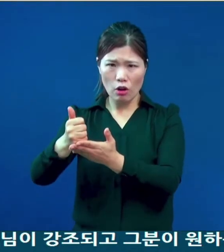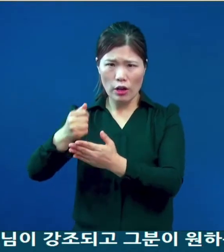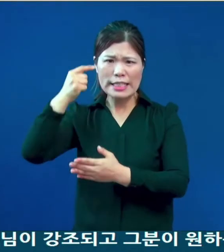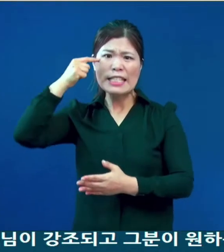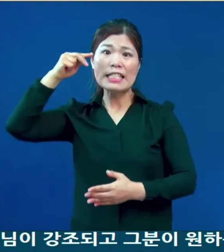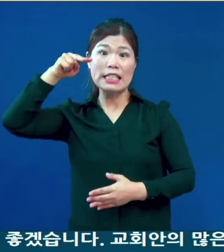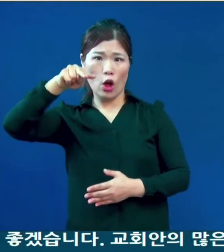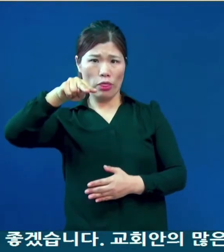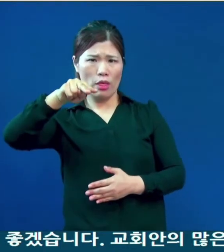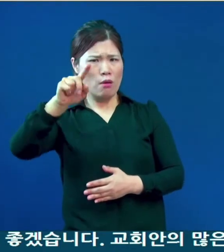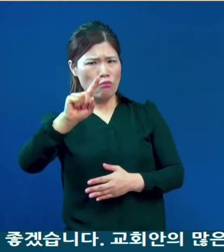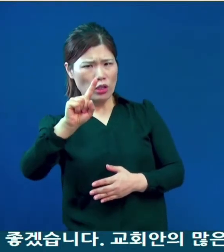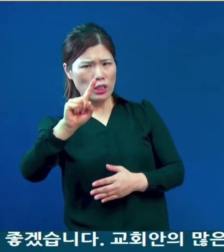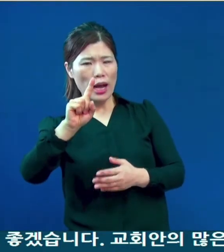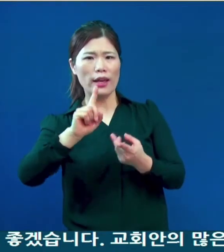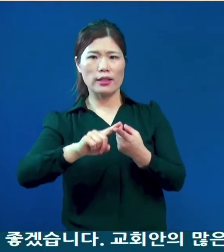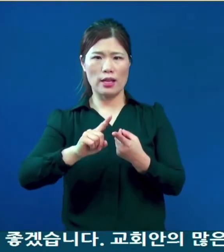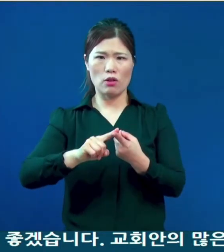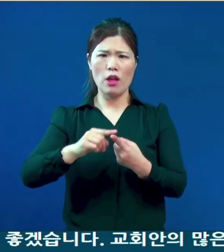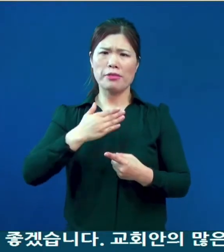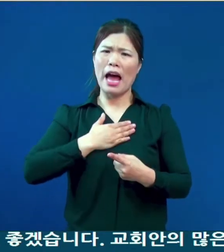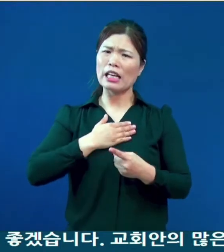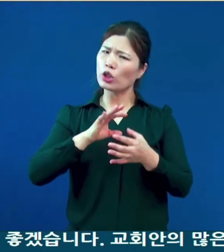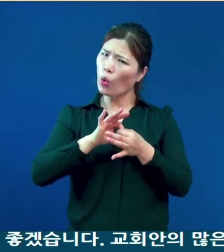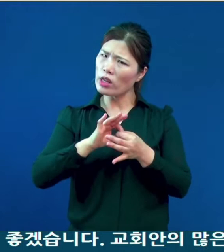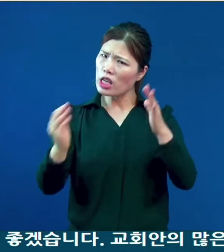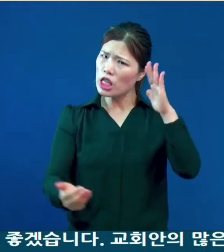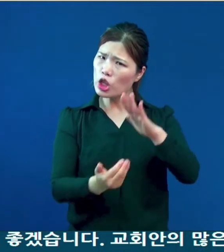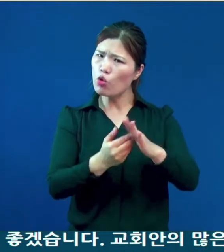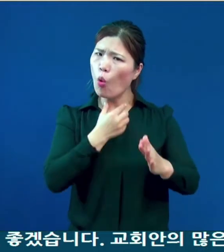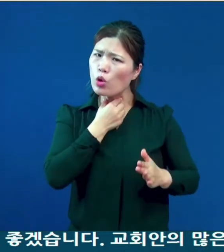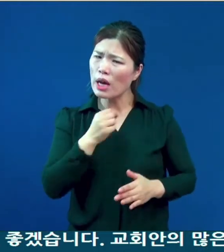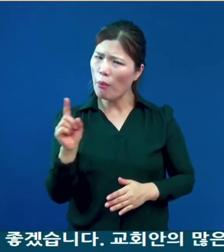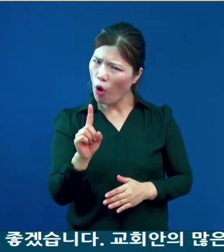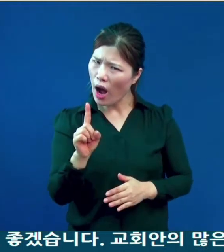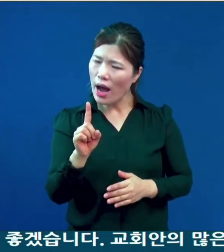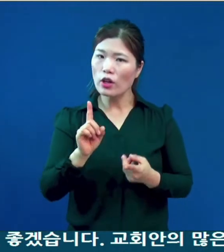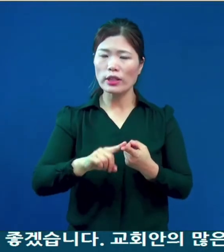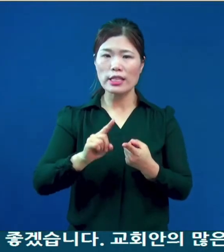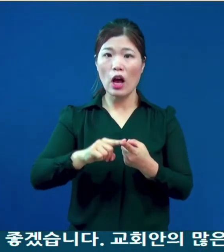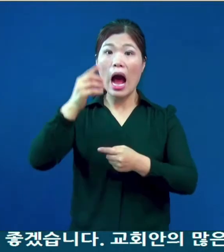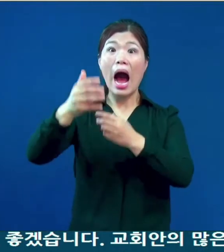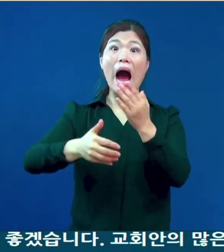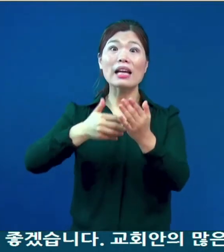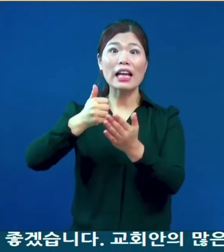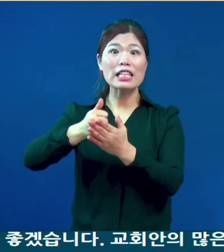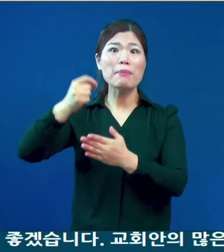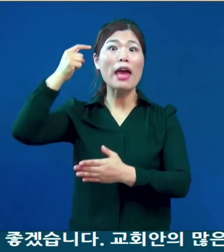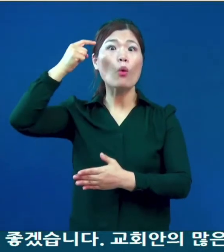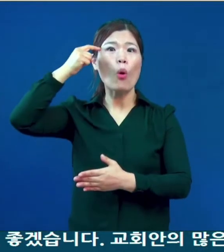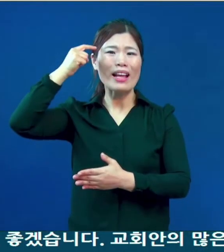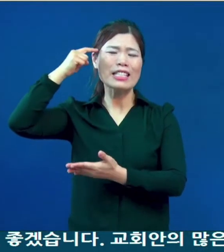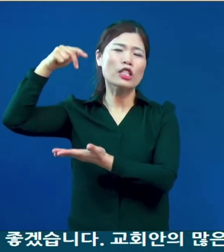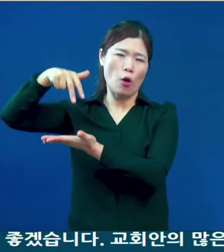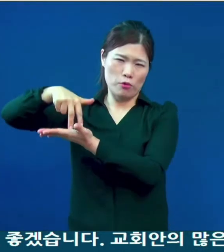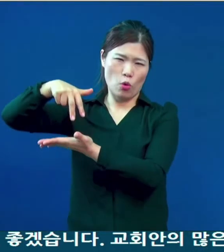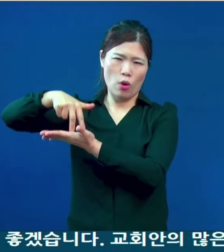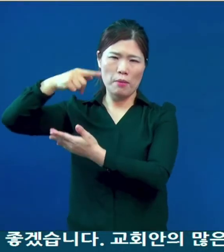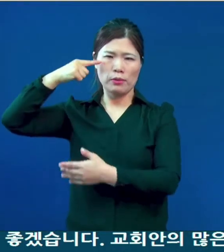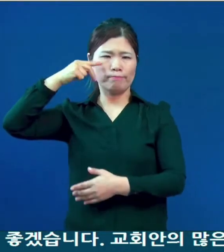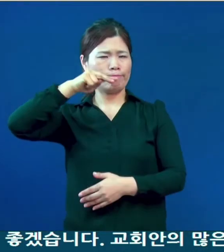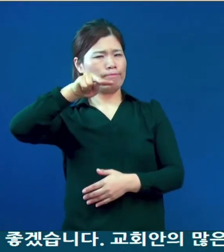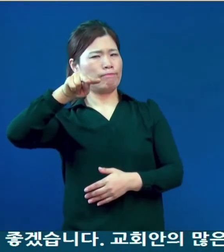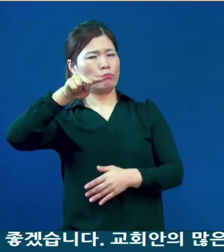통해 이루고자 하시는 것이 무엇인가? 그 하나님의 관점으로 생각하고 판단하고 답을 찾아갈